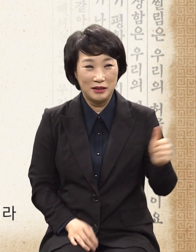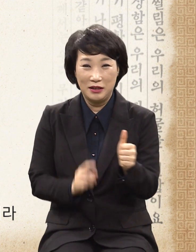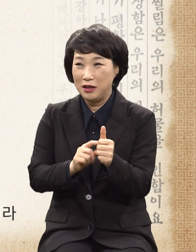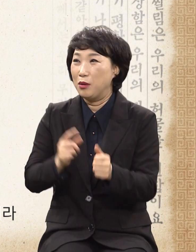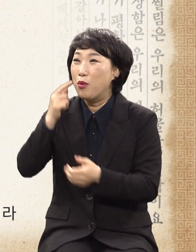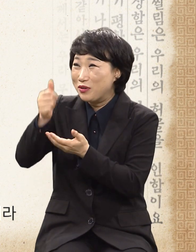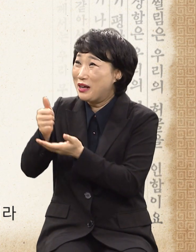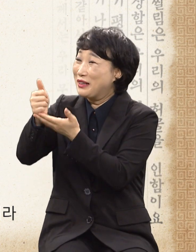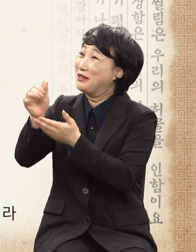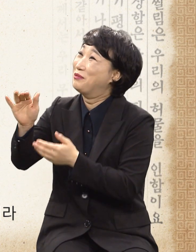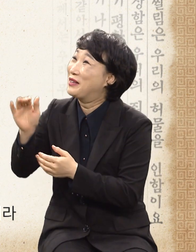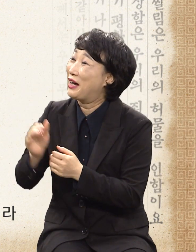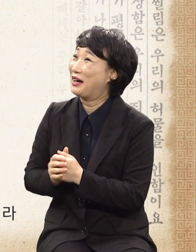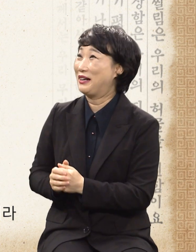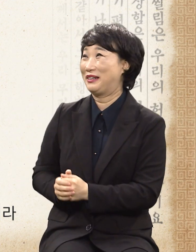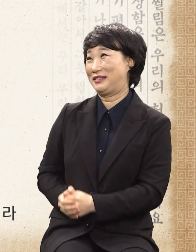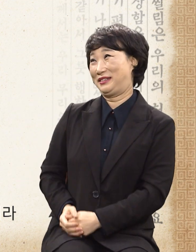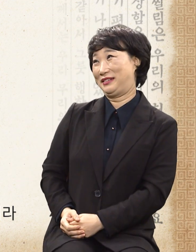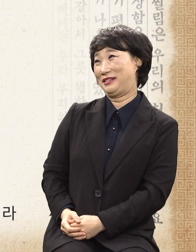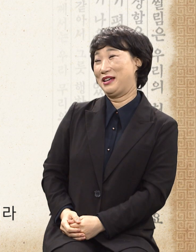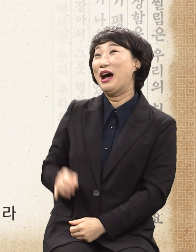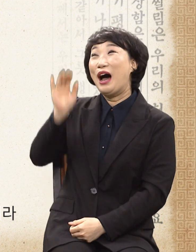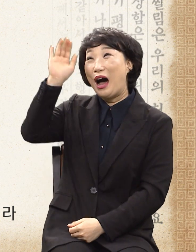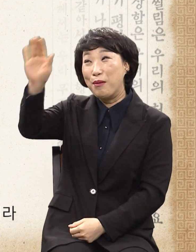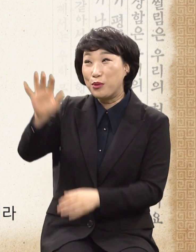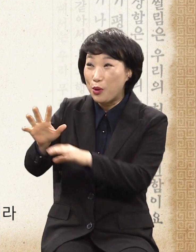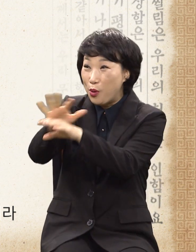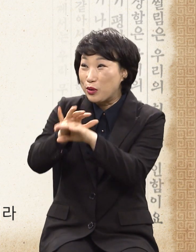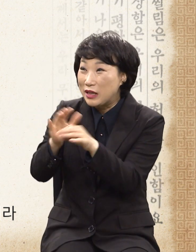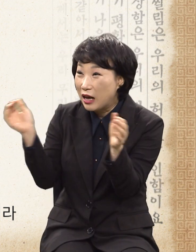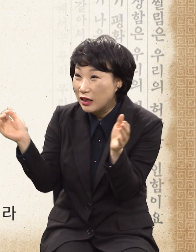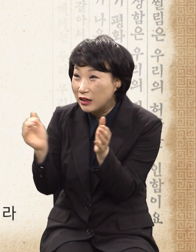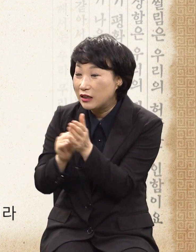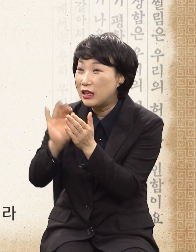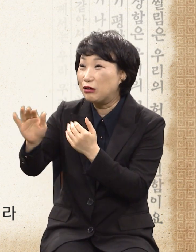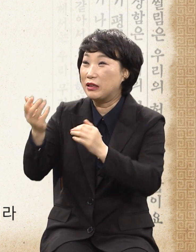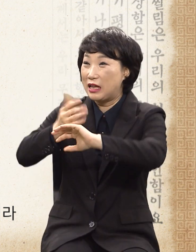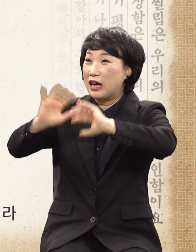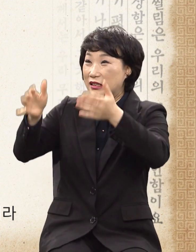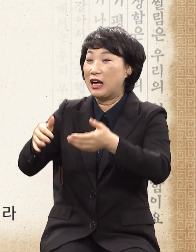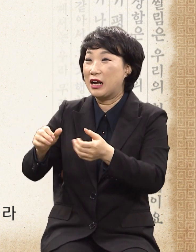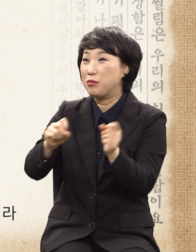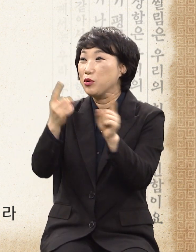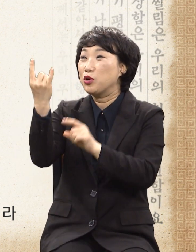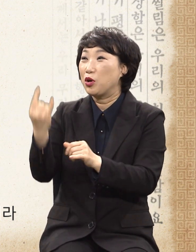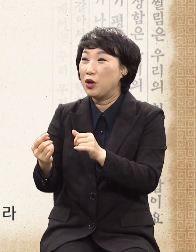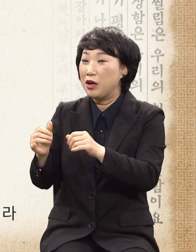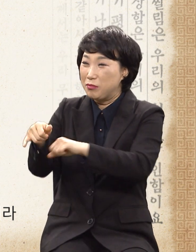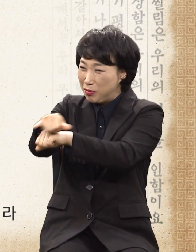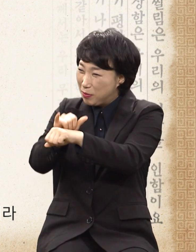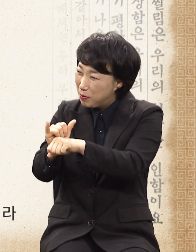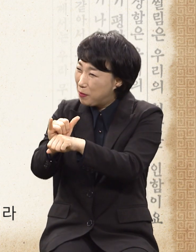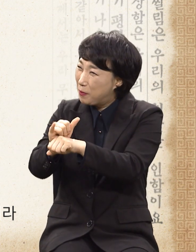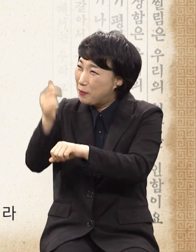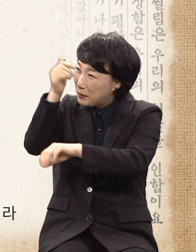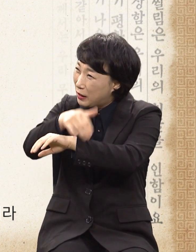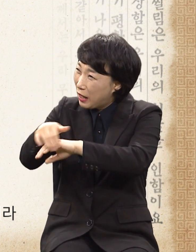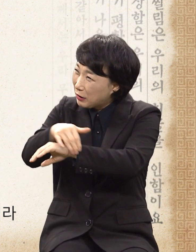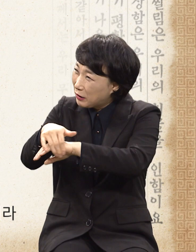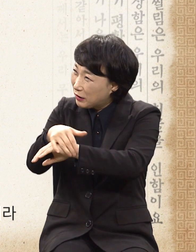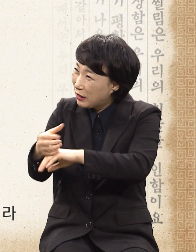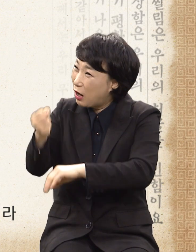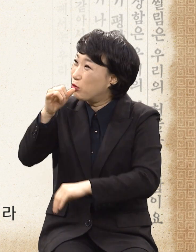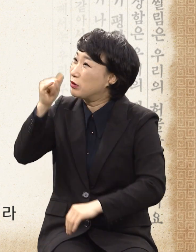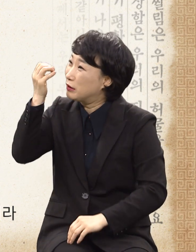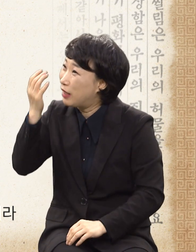목사님 웬 앞으로 코로나 끝나면 애국 집회 계획을 지금 그렇게 세우고